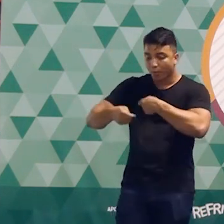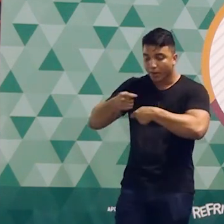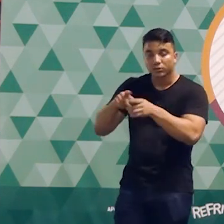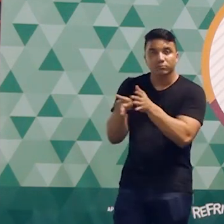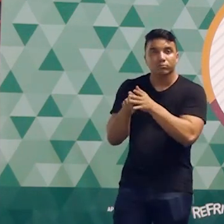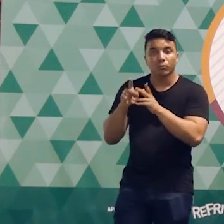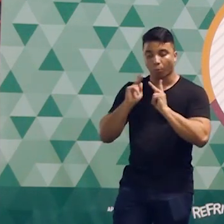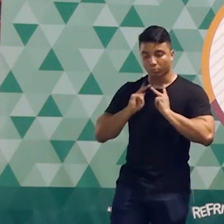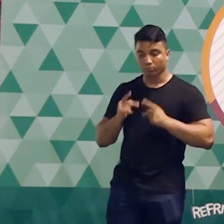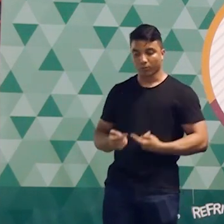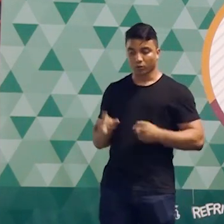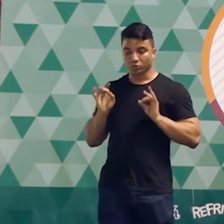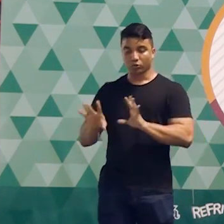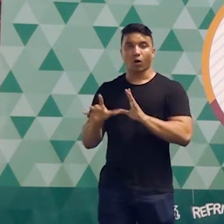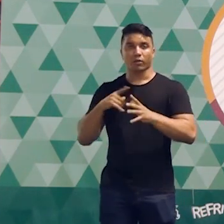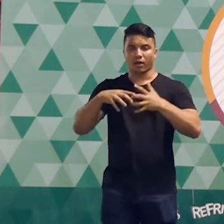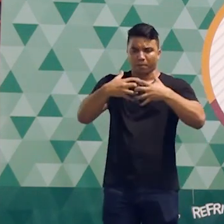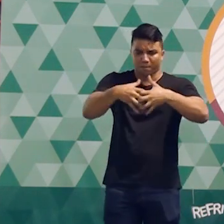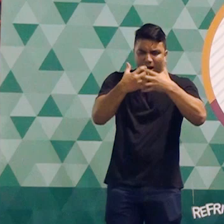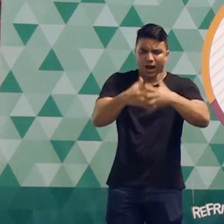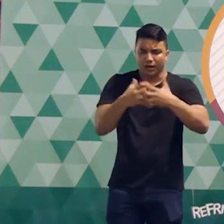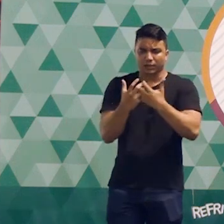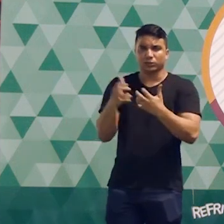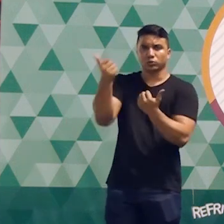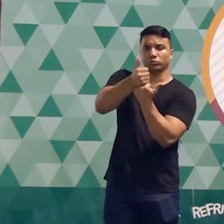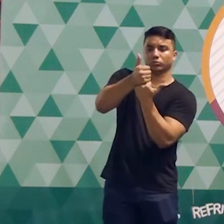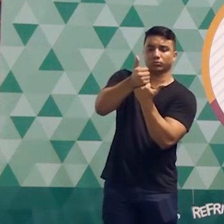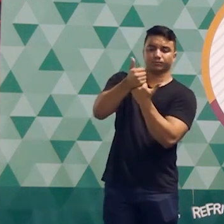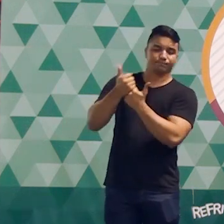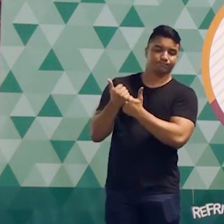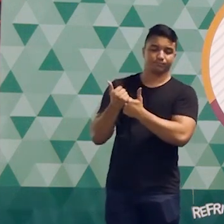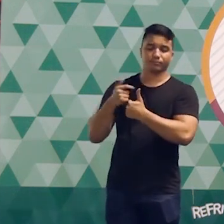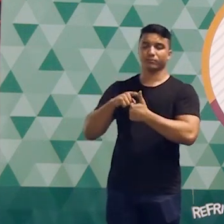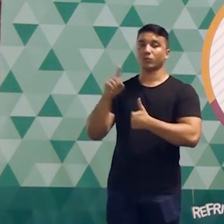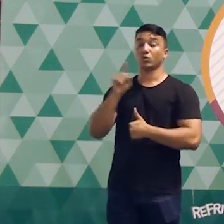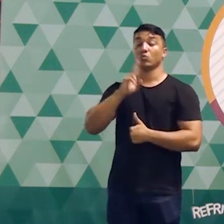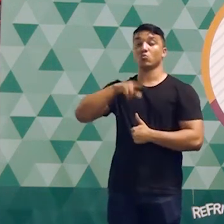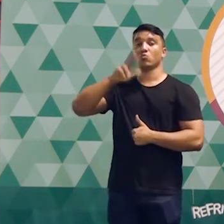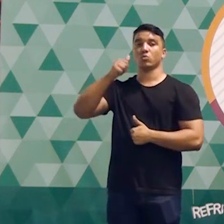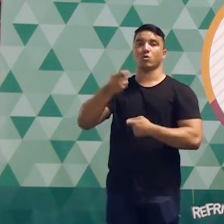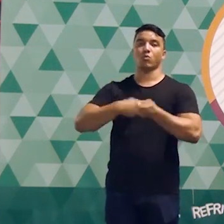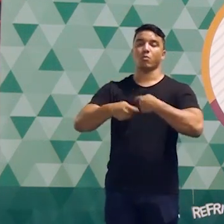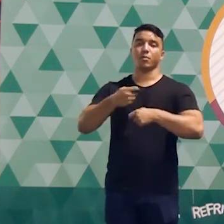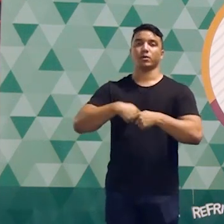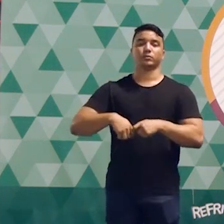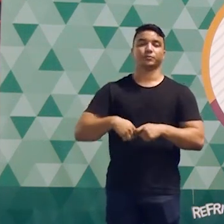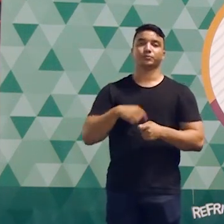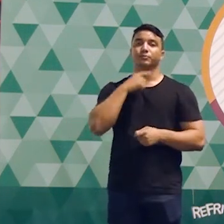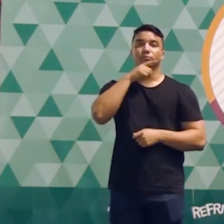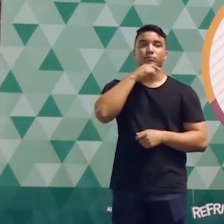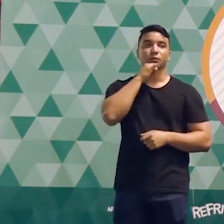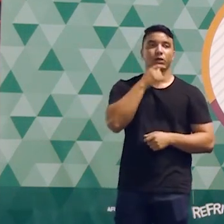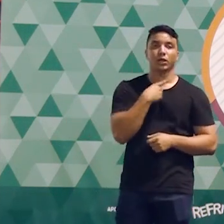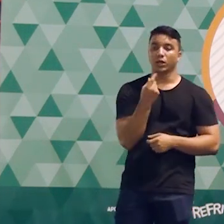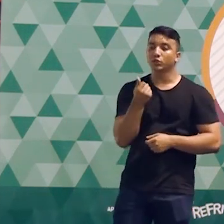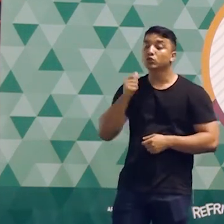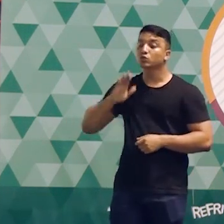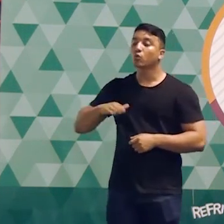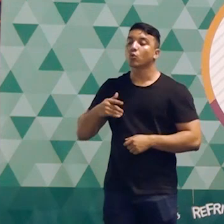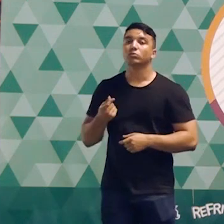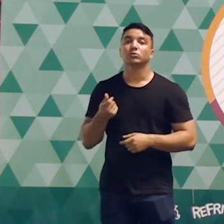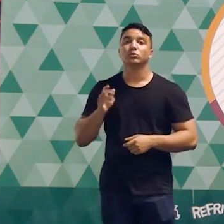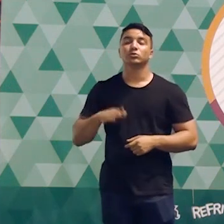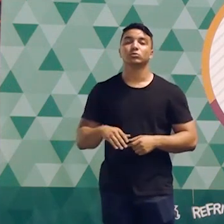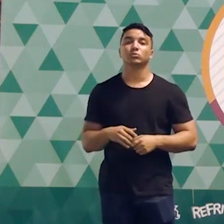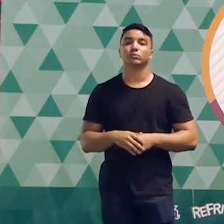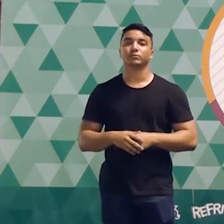gente, tá? Por mais que você queira botar as máquinas, máquina não substitui gente em comércio de jeito nenhum. Você não pode pedir um desconto para uma máquina,